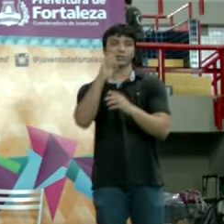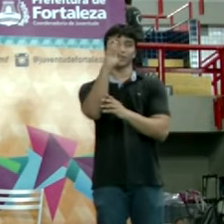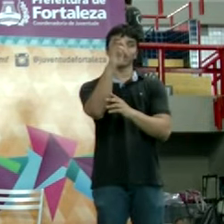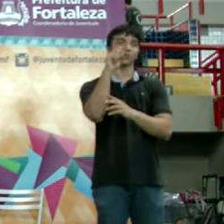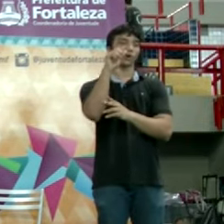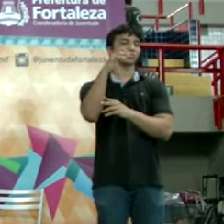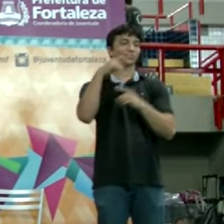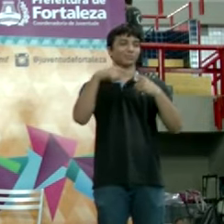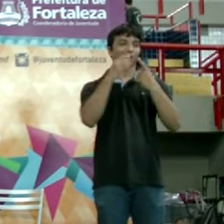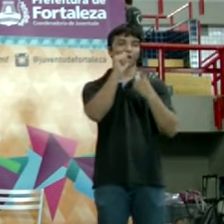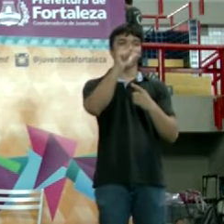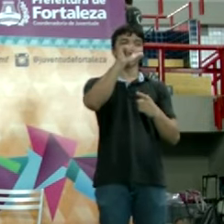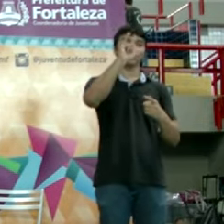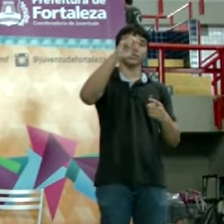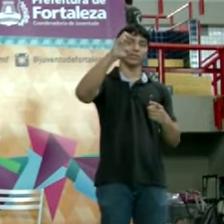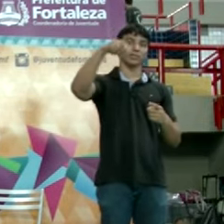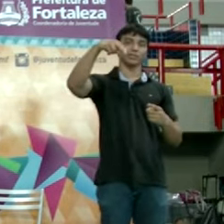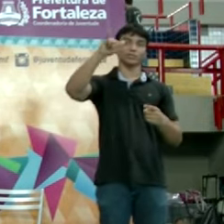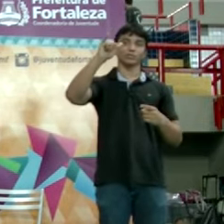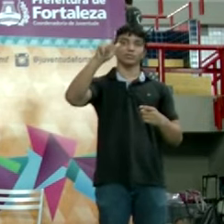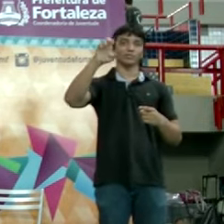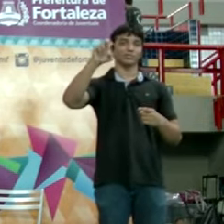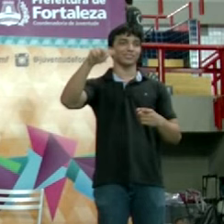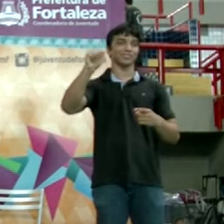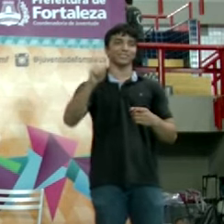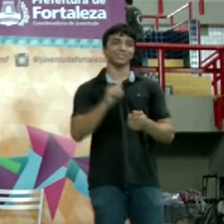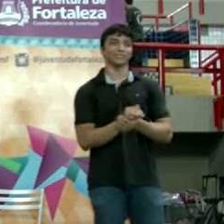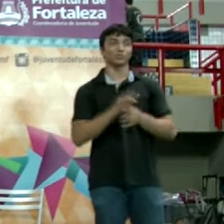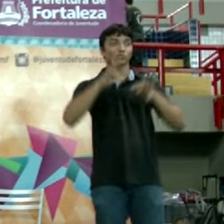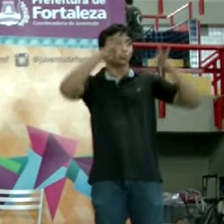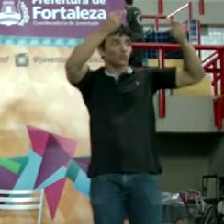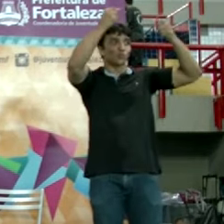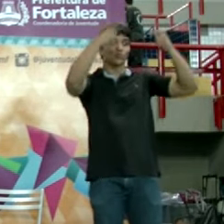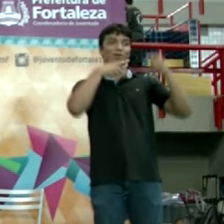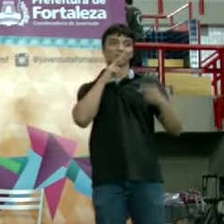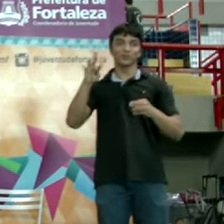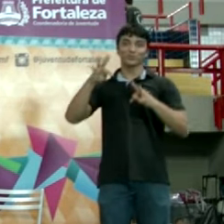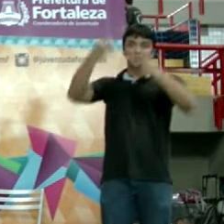exóticas. O que é que você entende sobre elas? Aí eu falei, tudo.